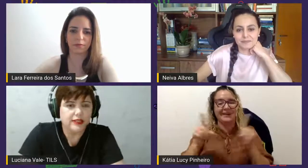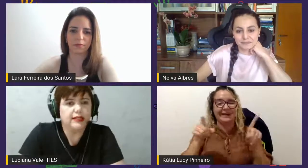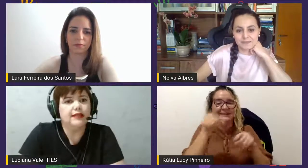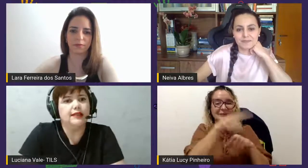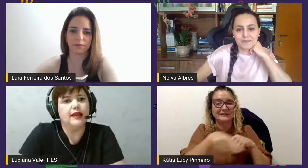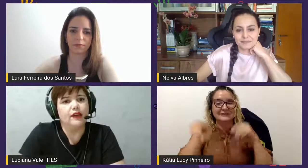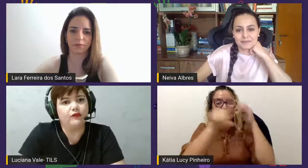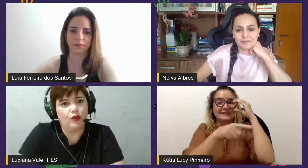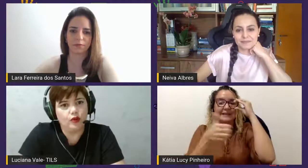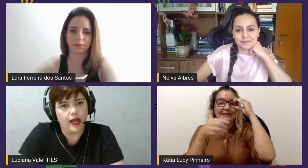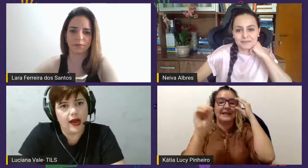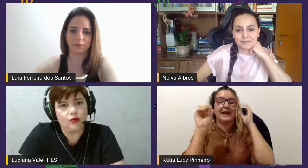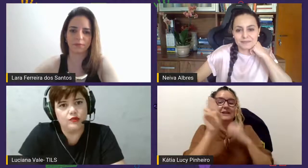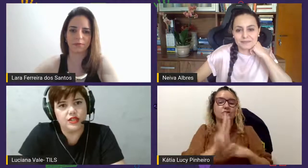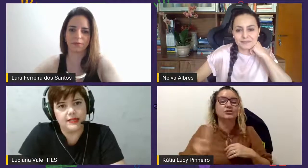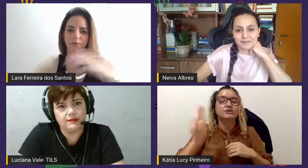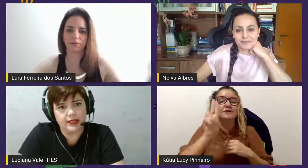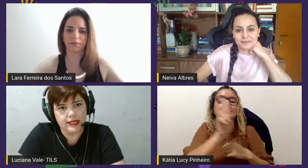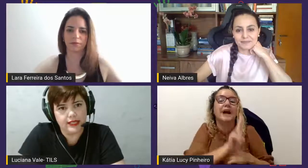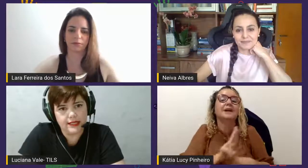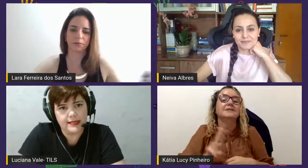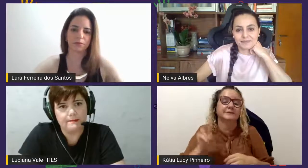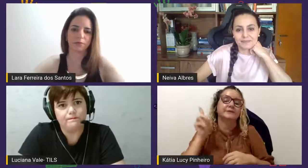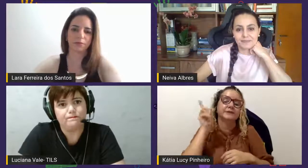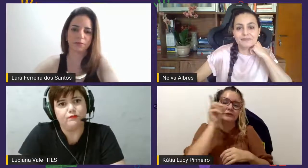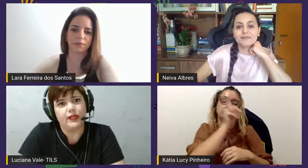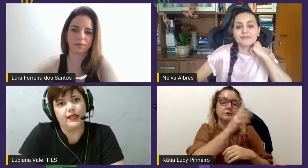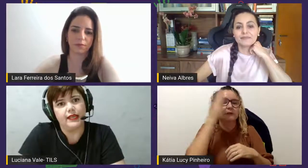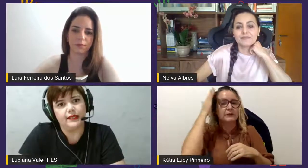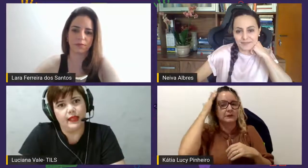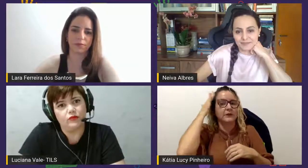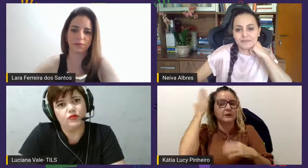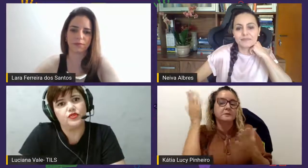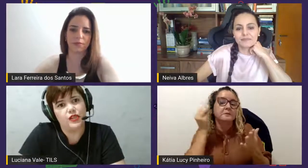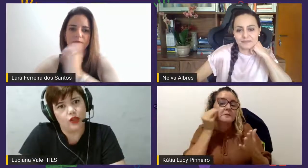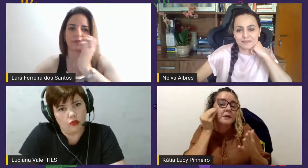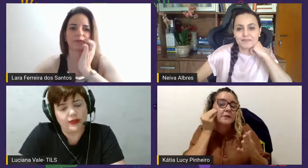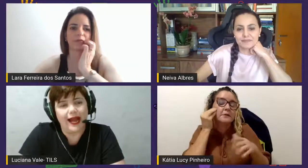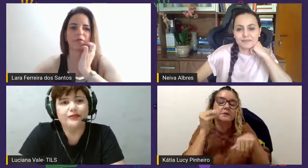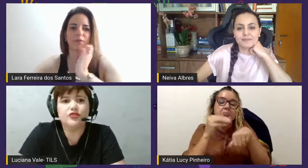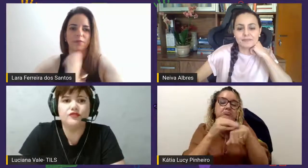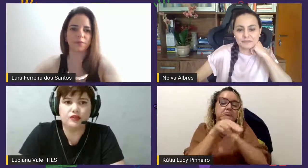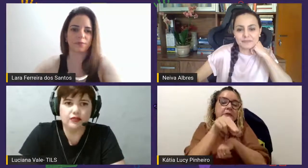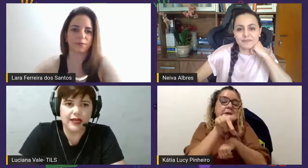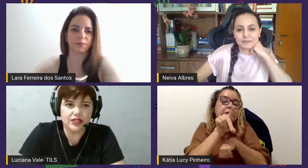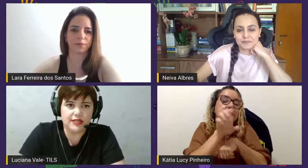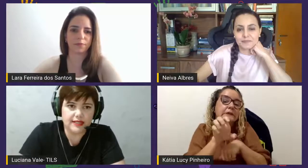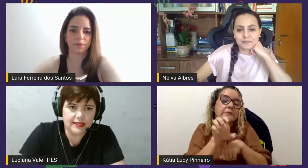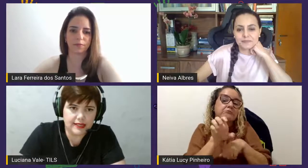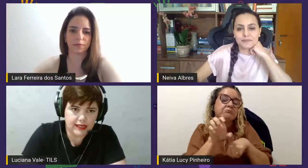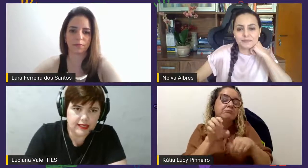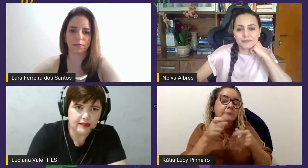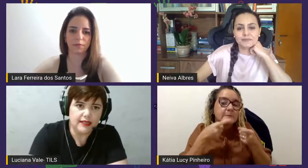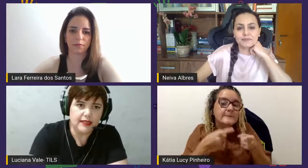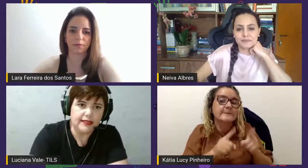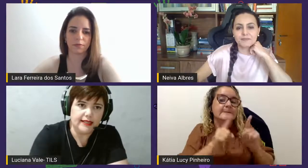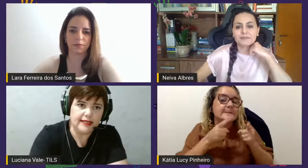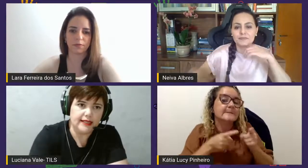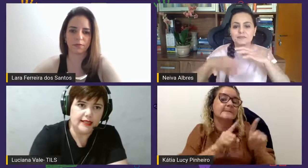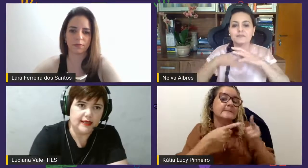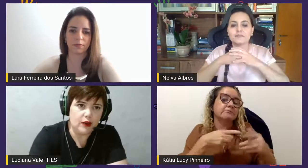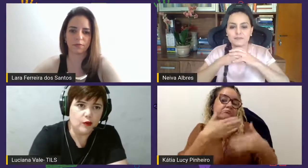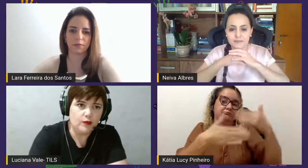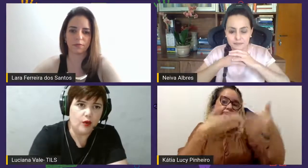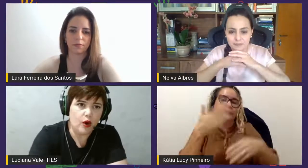tentado reformular algumas disciplinas e temos encontrado dificuldades, sim,